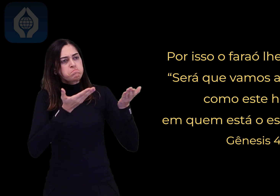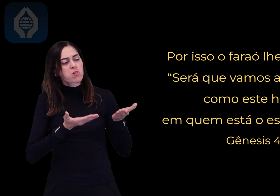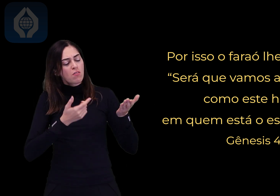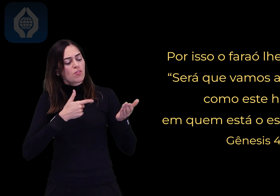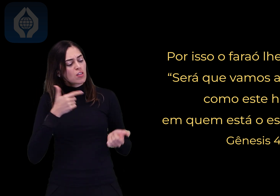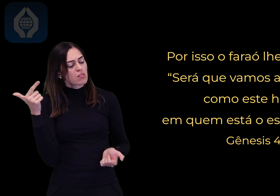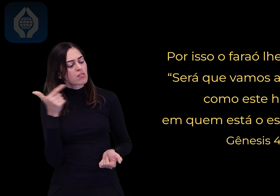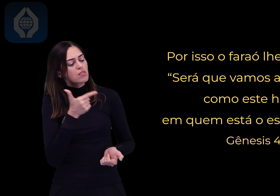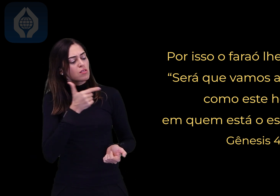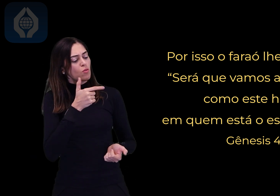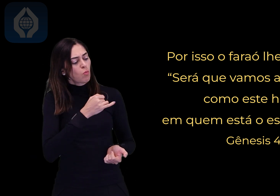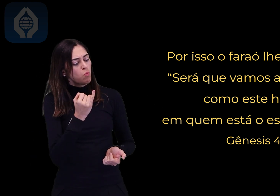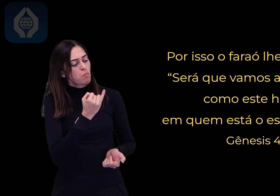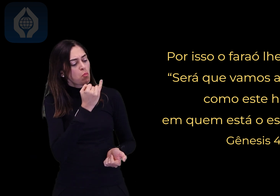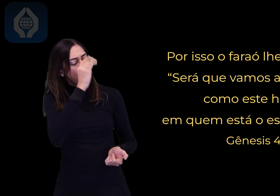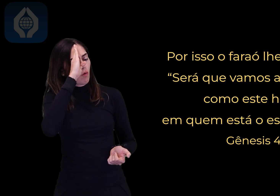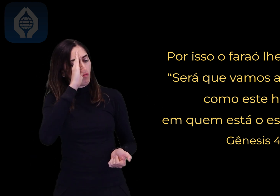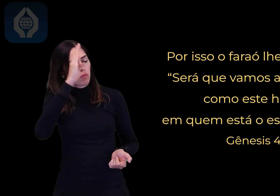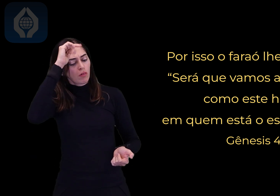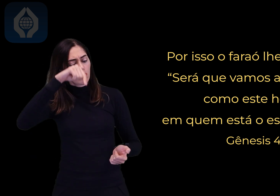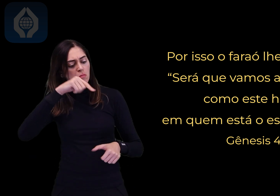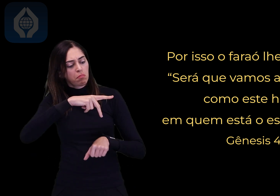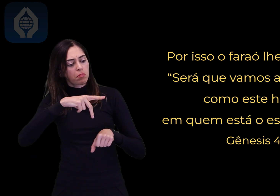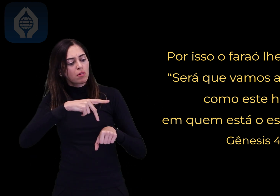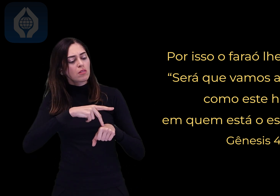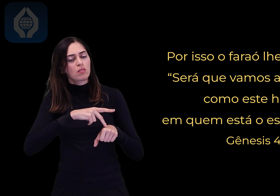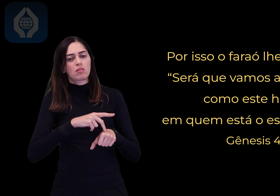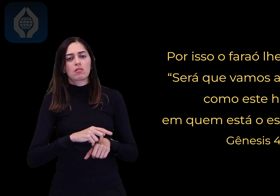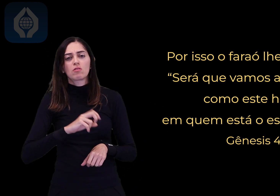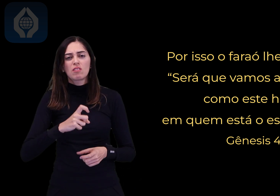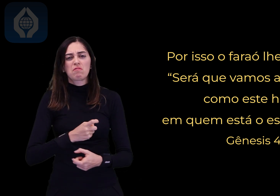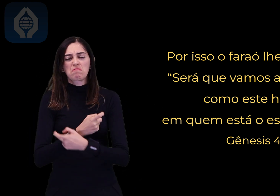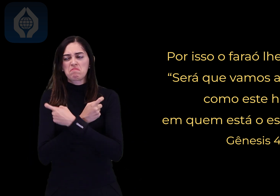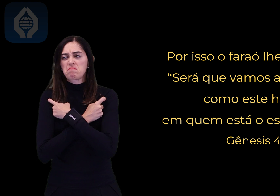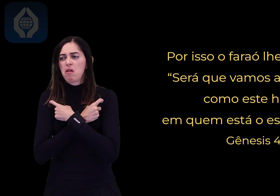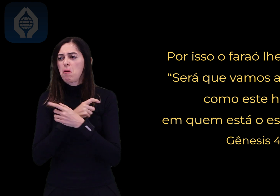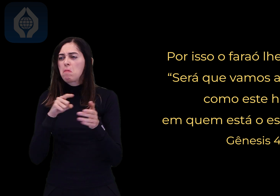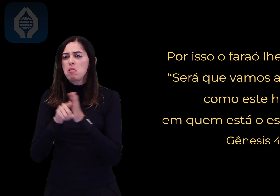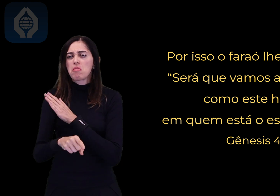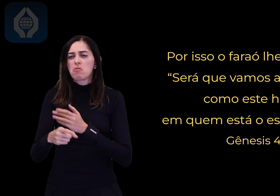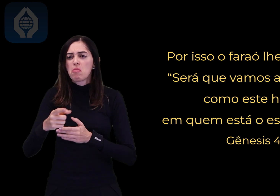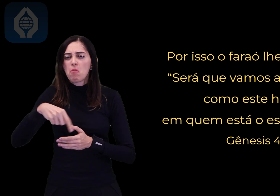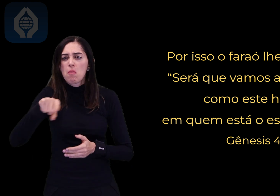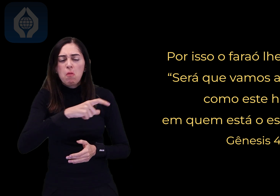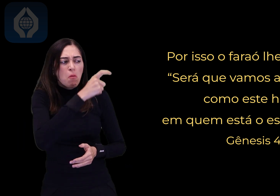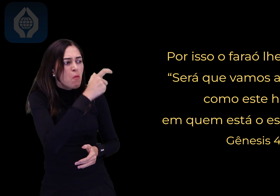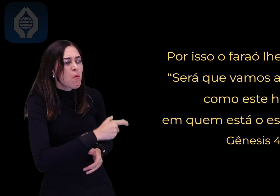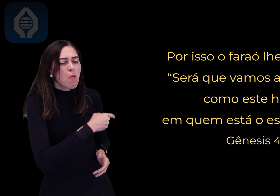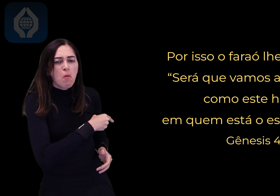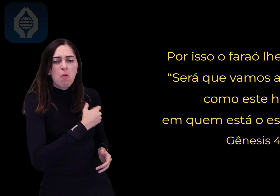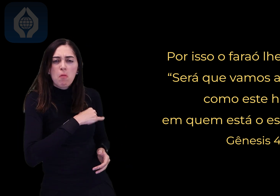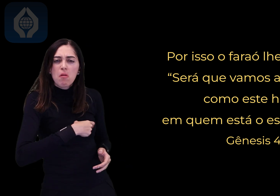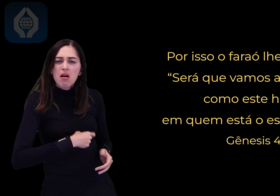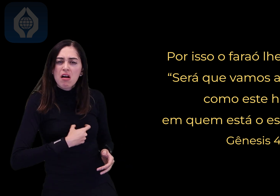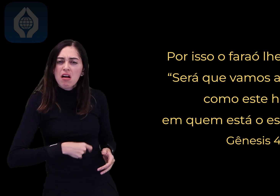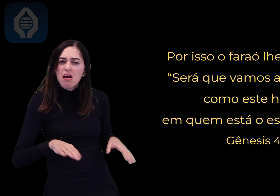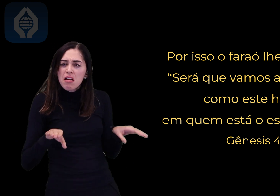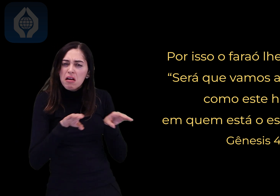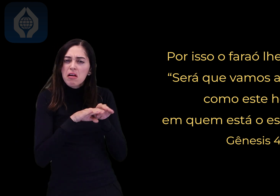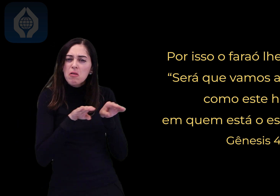41, 38 a 41. Por isso o faraó lhe perguntou: será que vamos achar alguém como este homem em quem está o Espírito